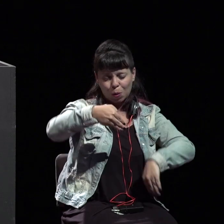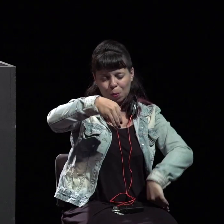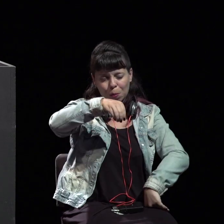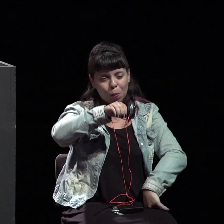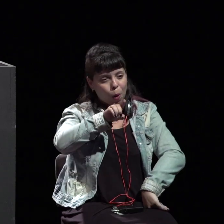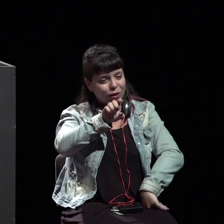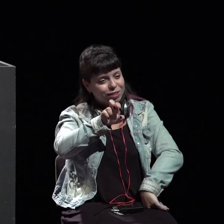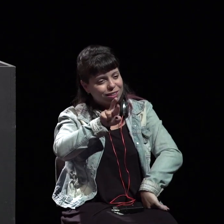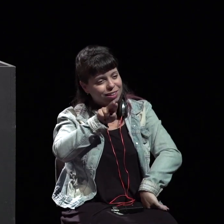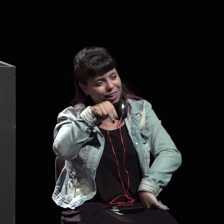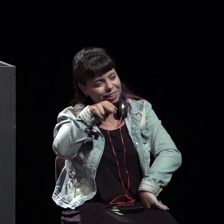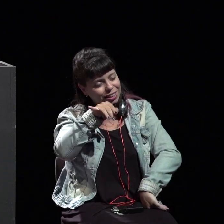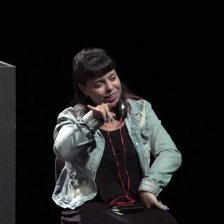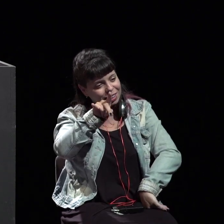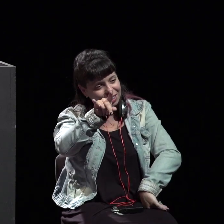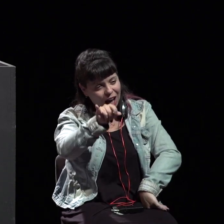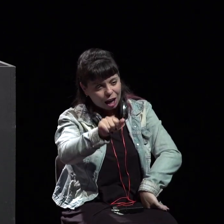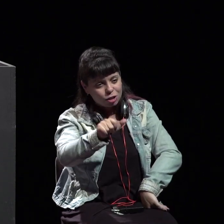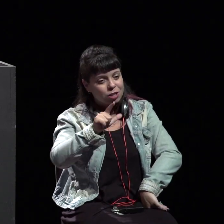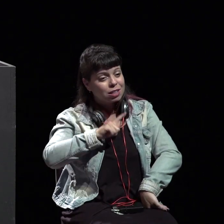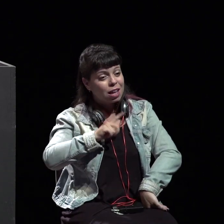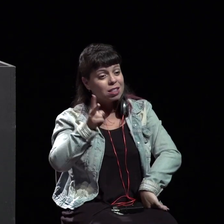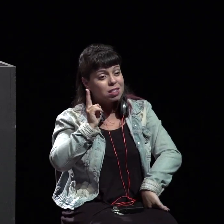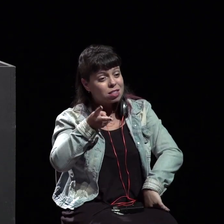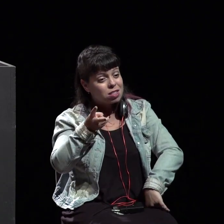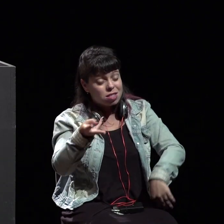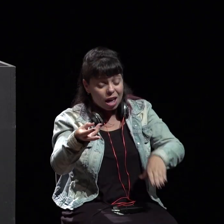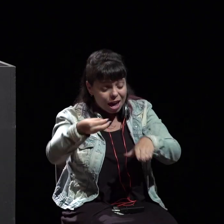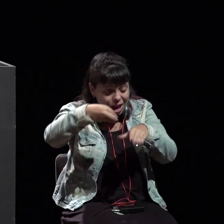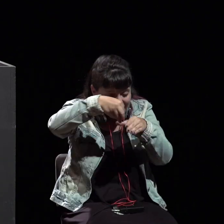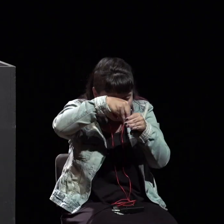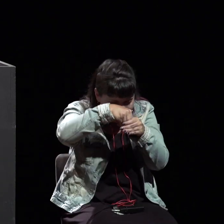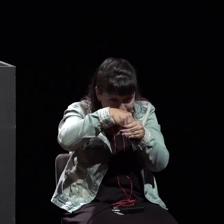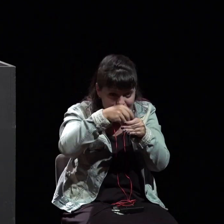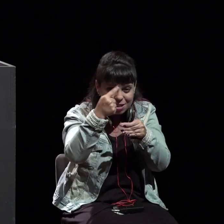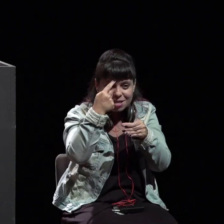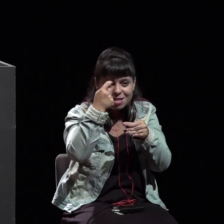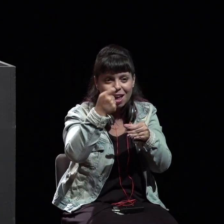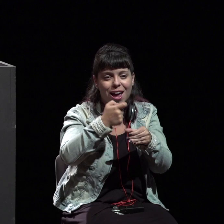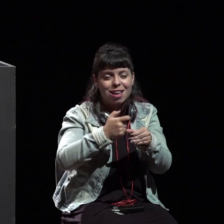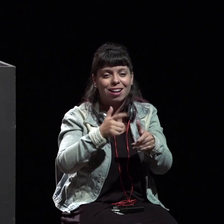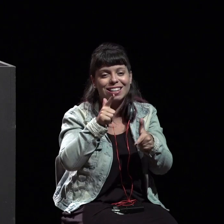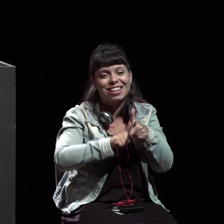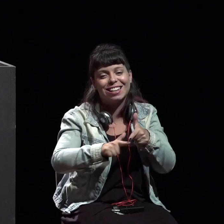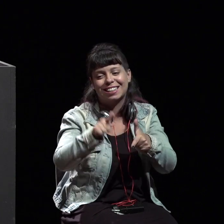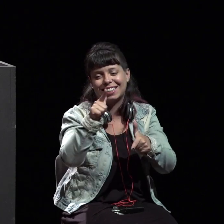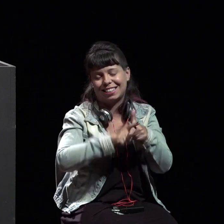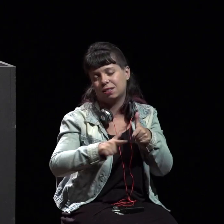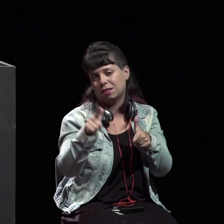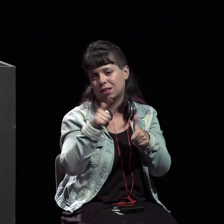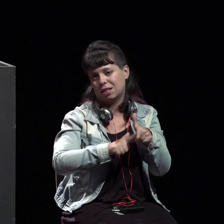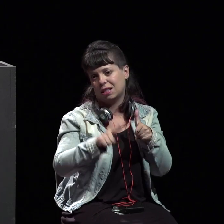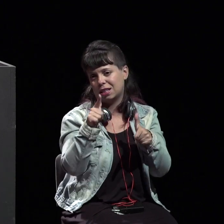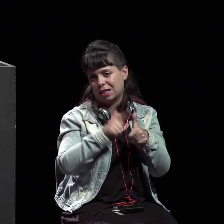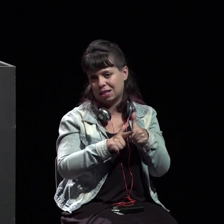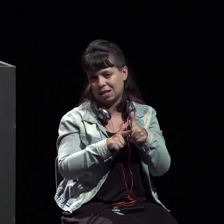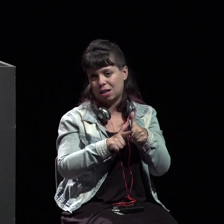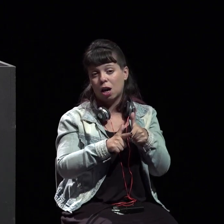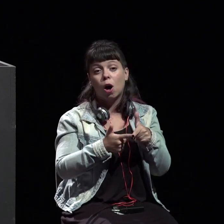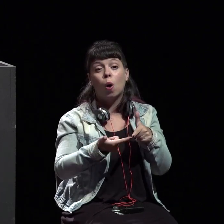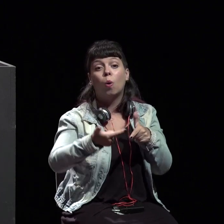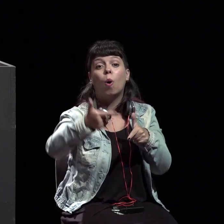a ideia perpétua de crise, que se faz sentir por todos os terrivelmente